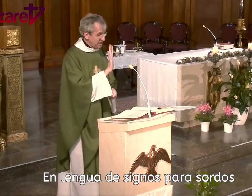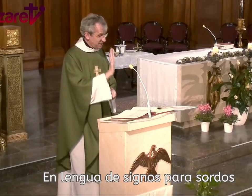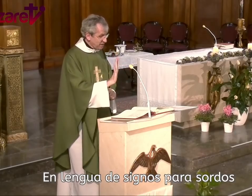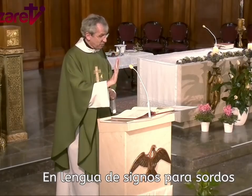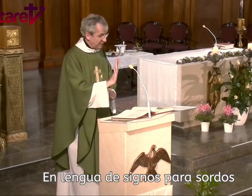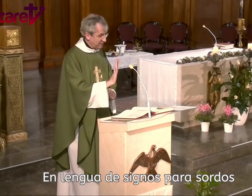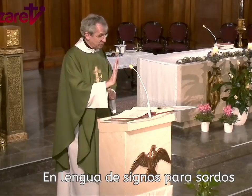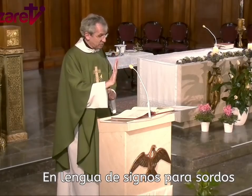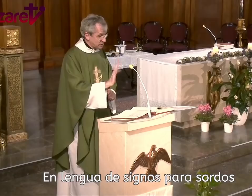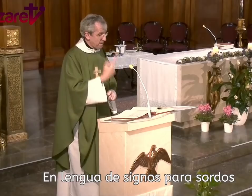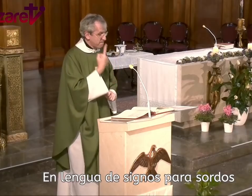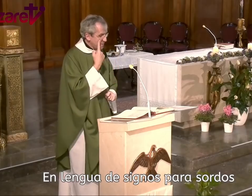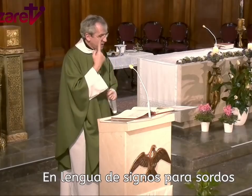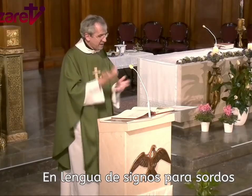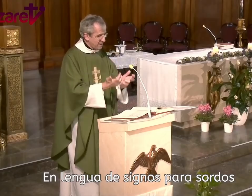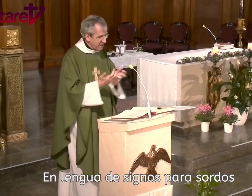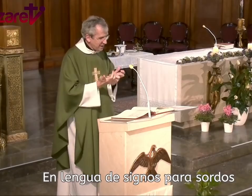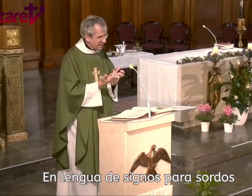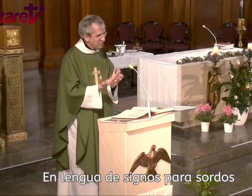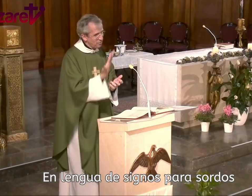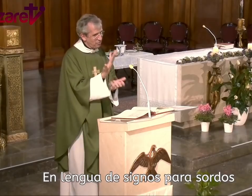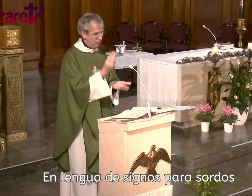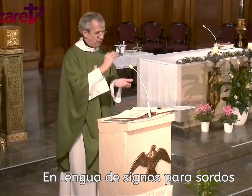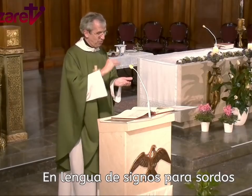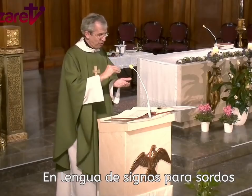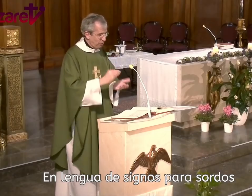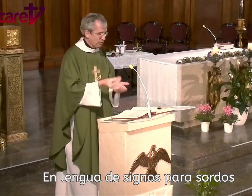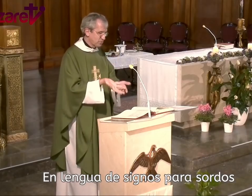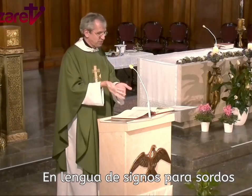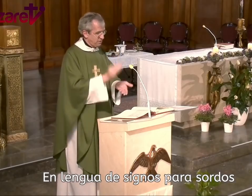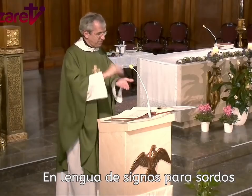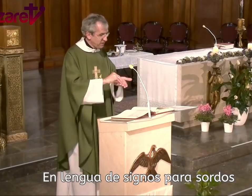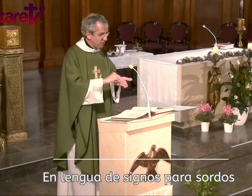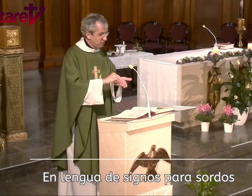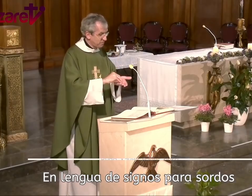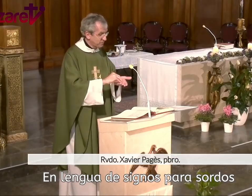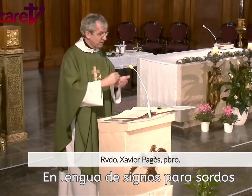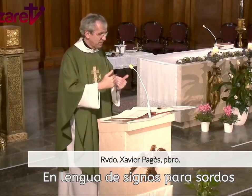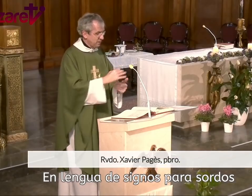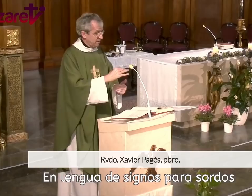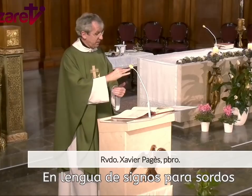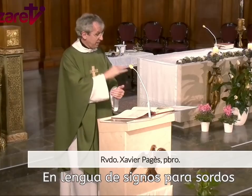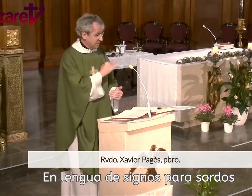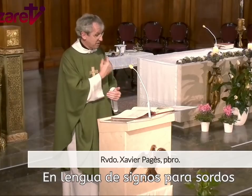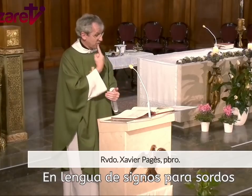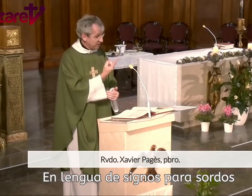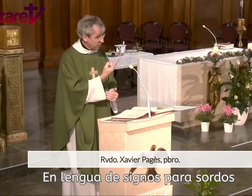cinco talentos Mira, he ganado Otros cinco El señor le dijo